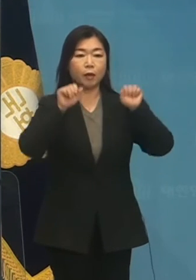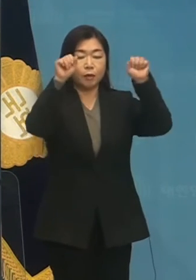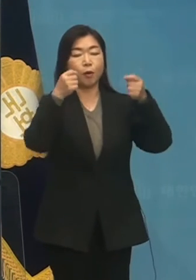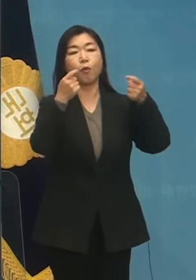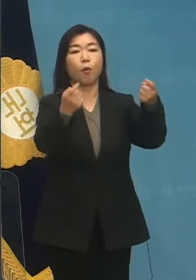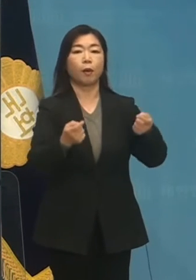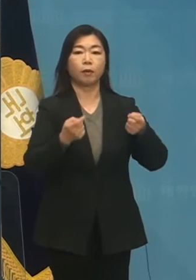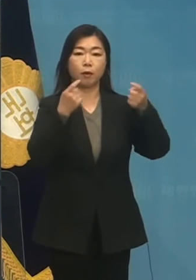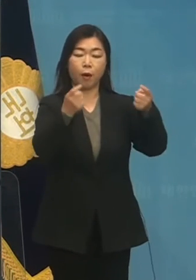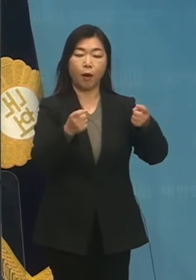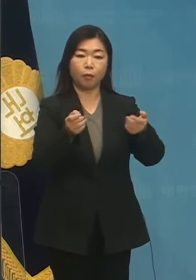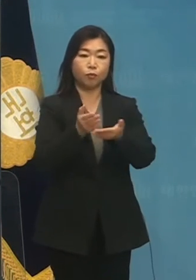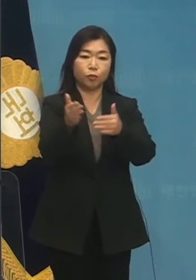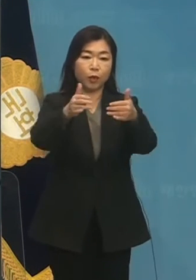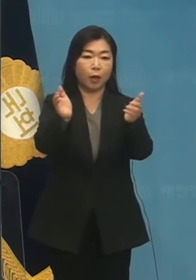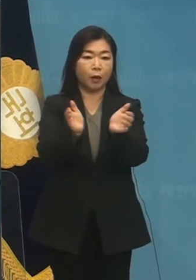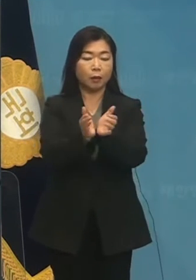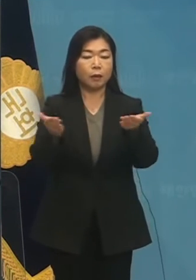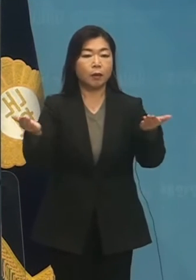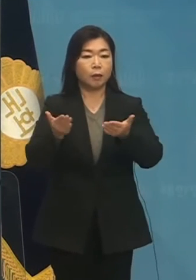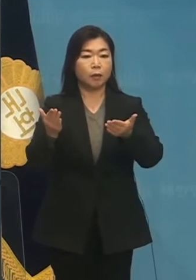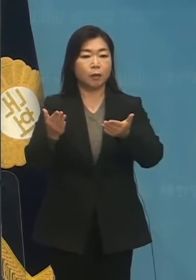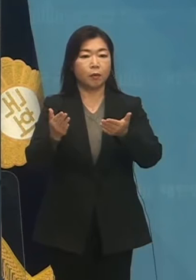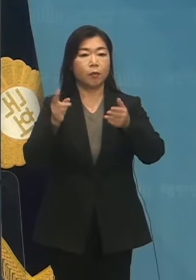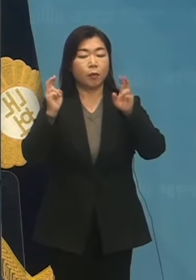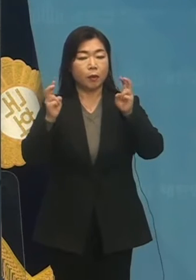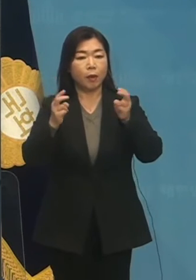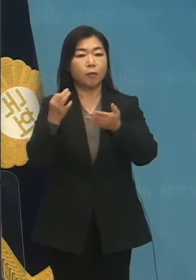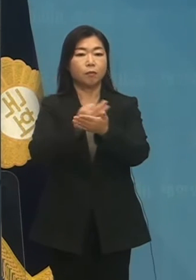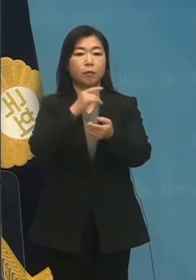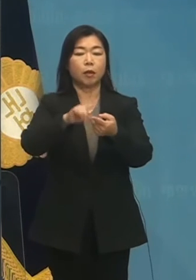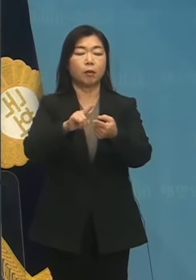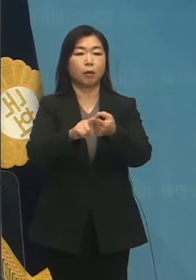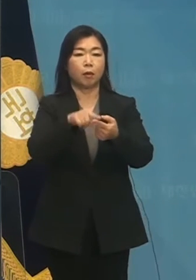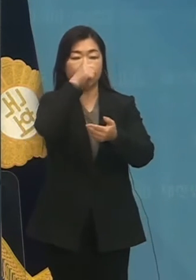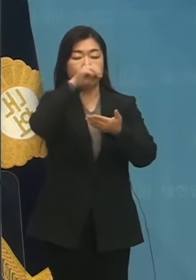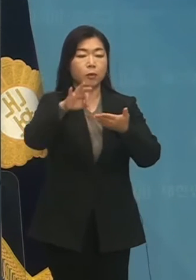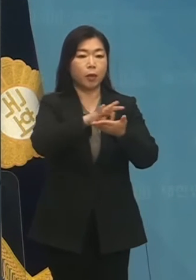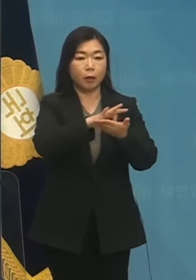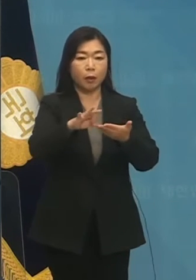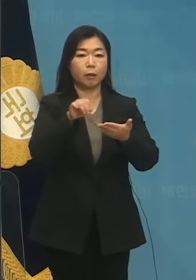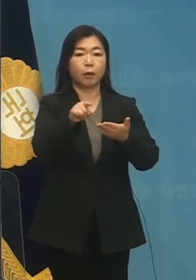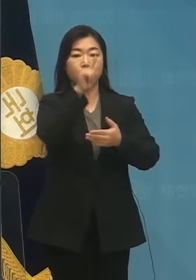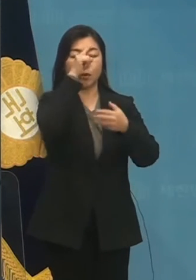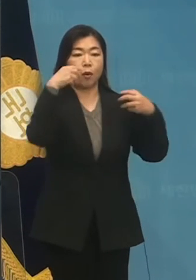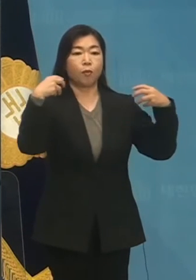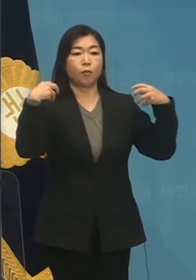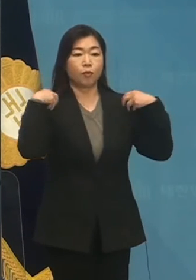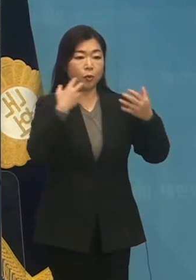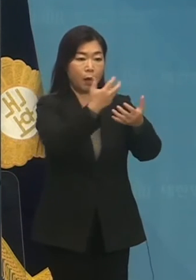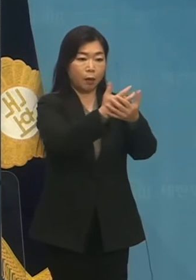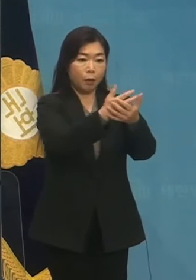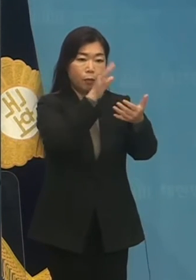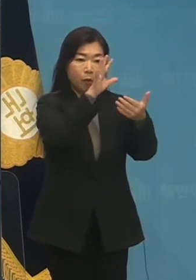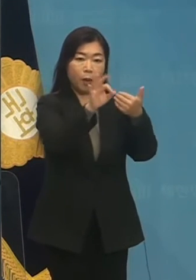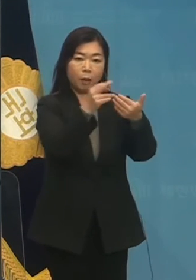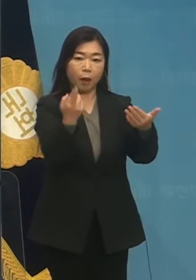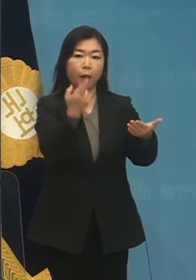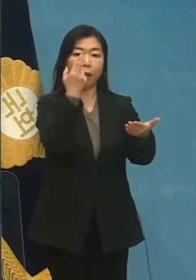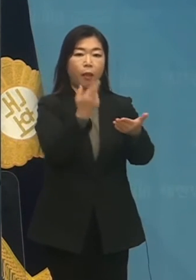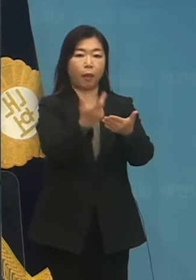관광 분야 업종에 대한 지원 예산이 정부 안에는 전혀 반영되어 있지